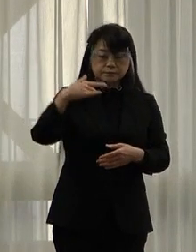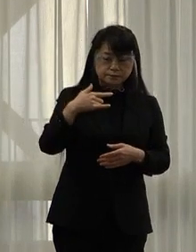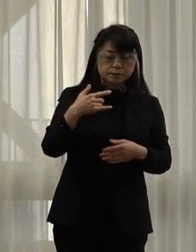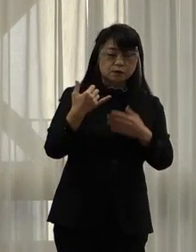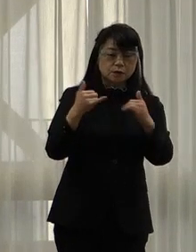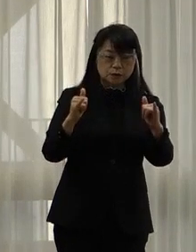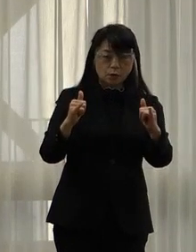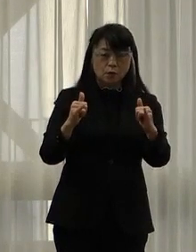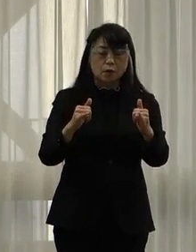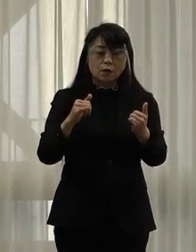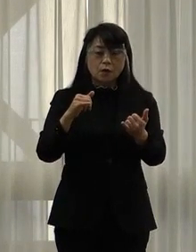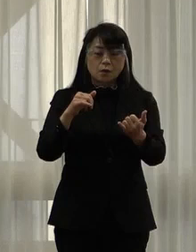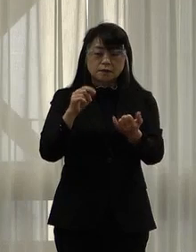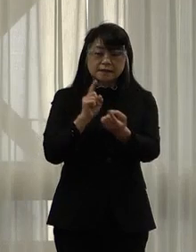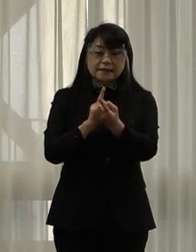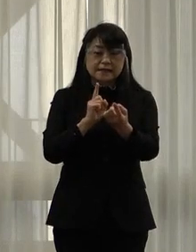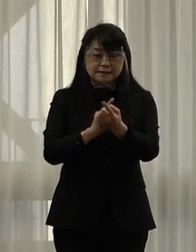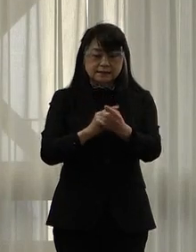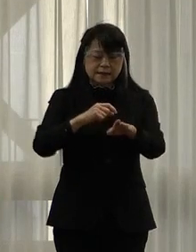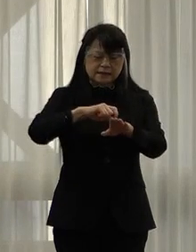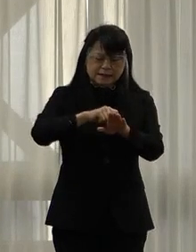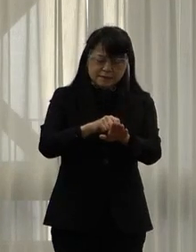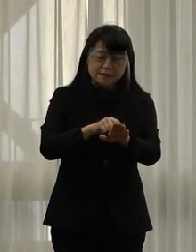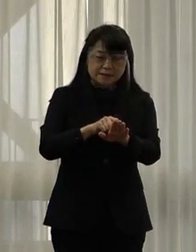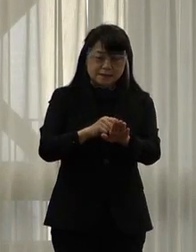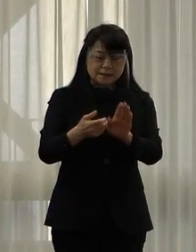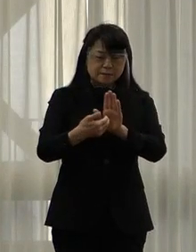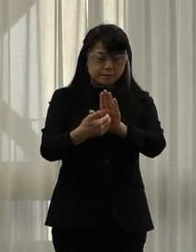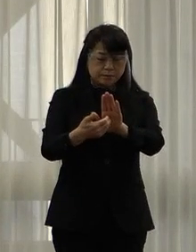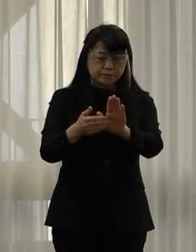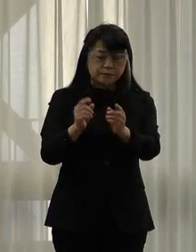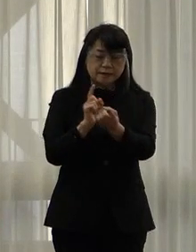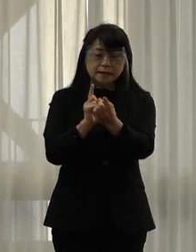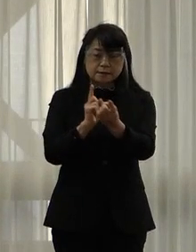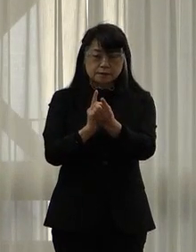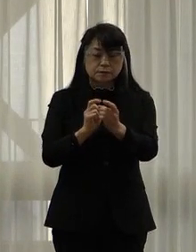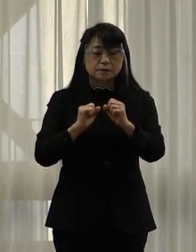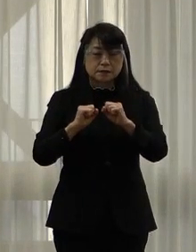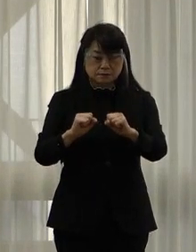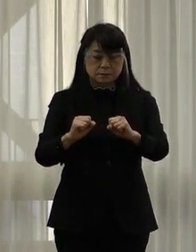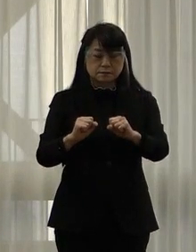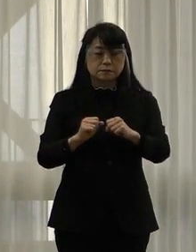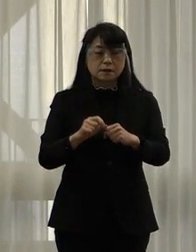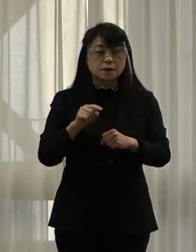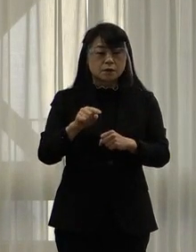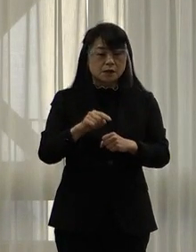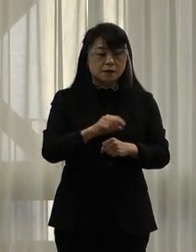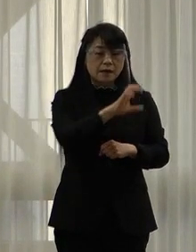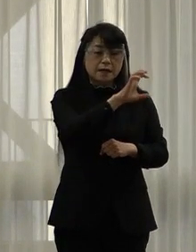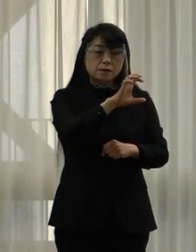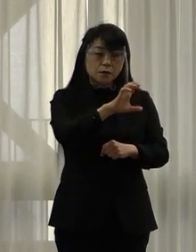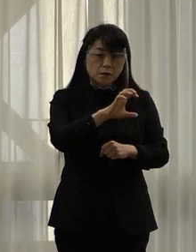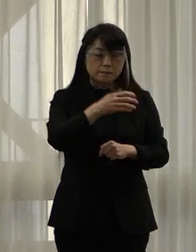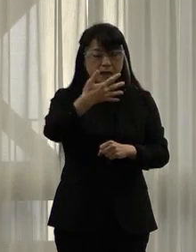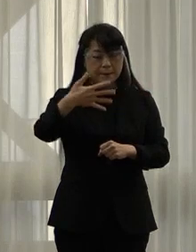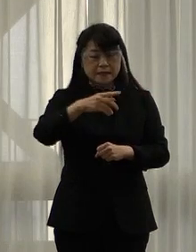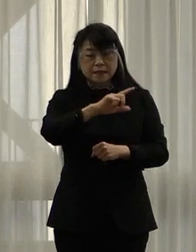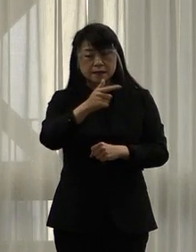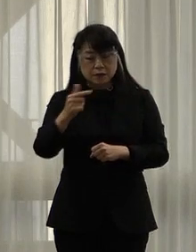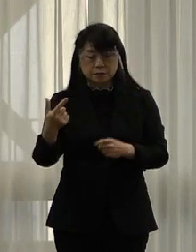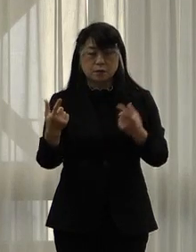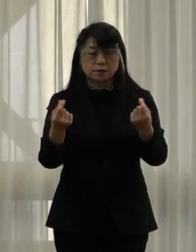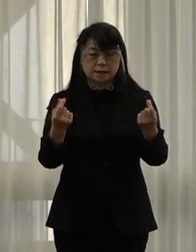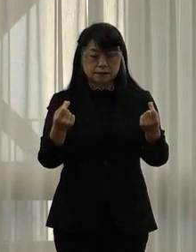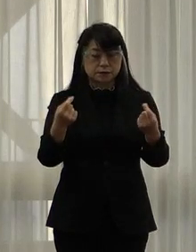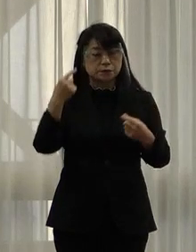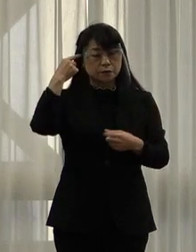入国者に対して、厳格な水際対策を取る方針であられること、これは欧米の国々でも同じようなことだというふう